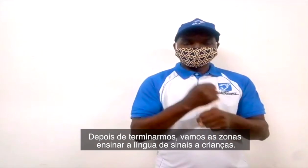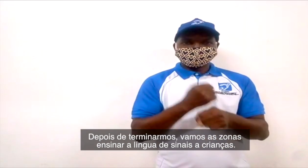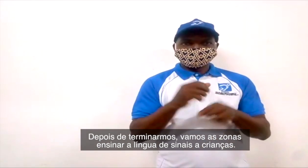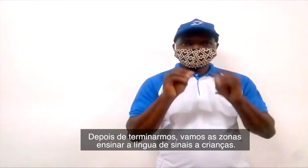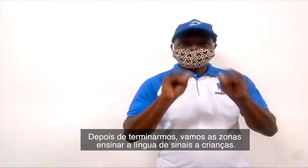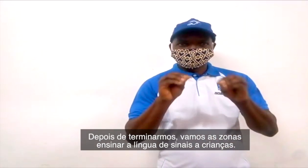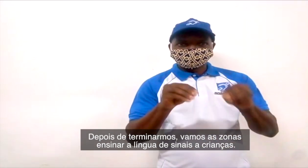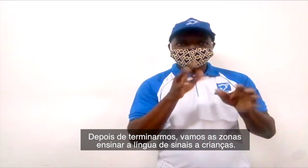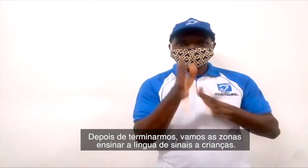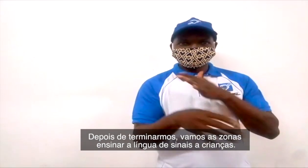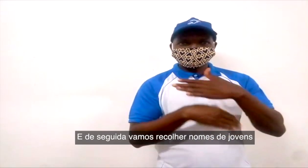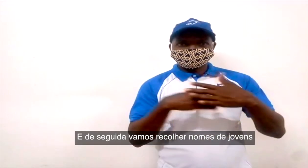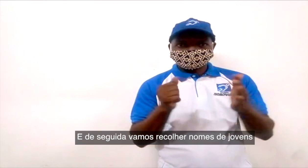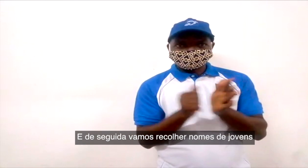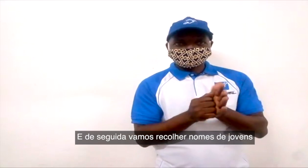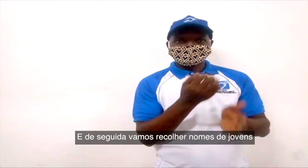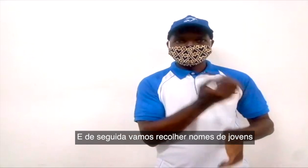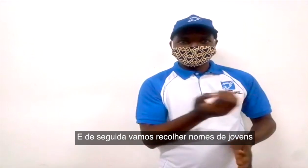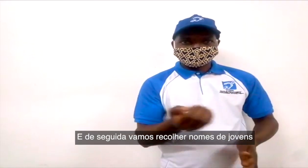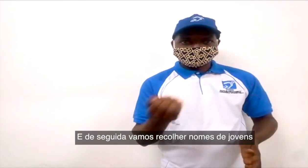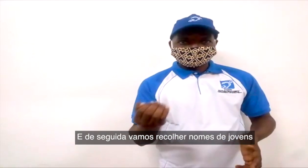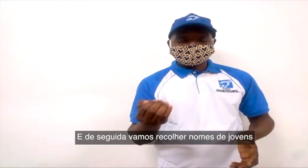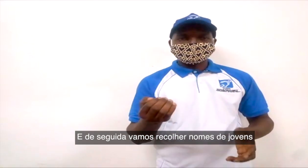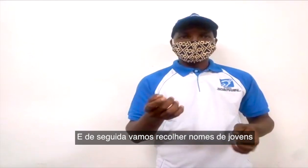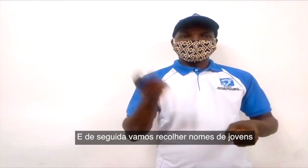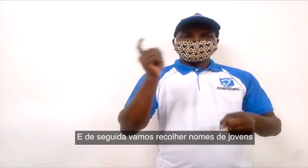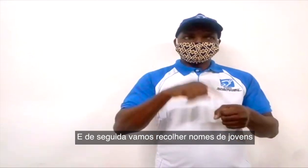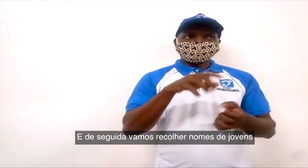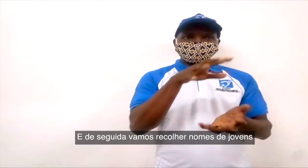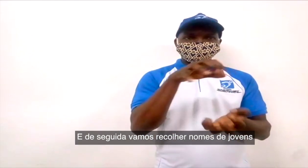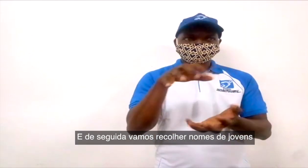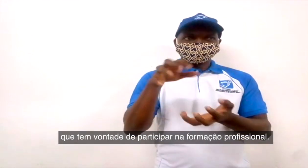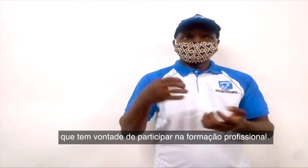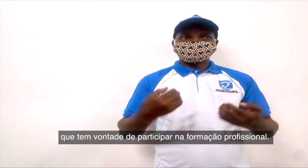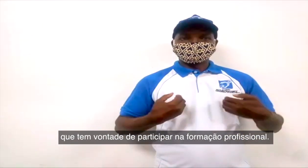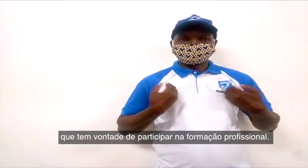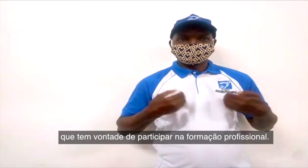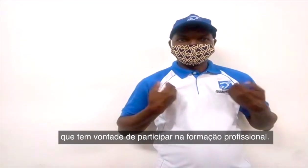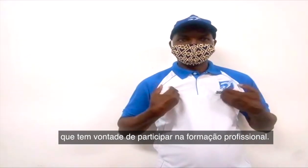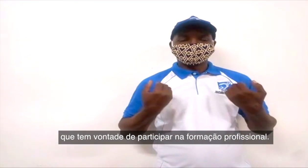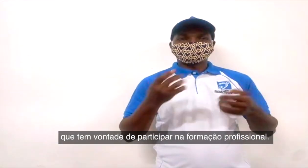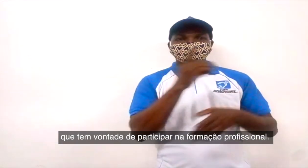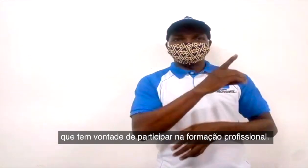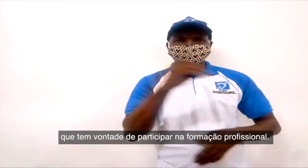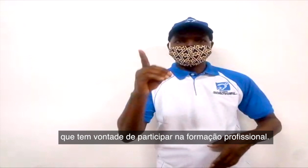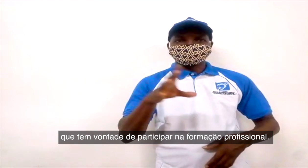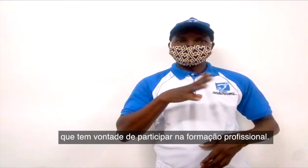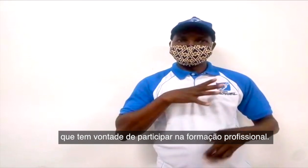para a criança. E depois disso, recolhemos nomes de jovens que têm vontade de participar na formação